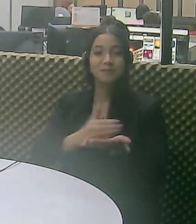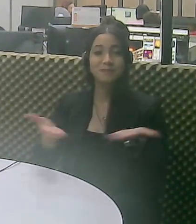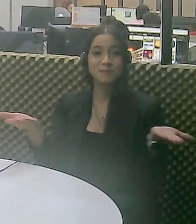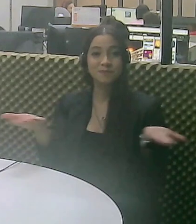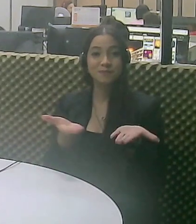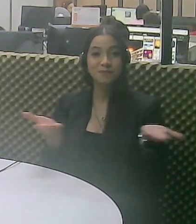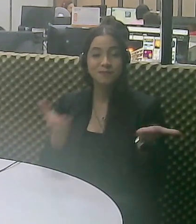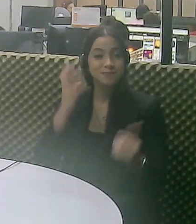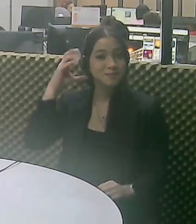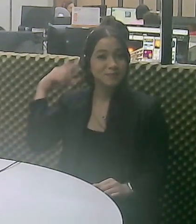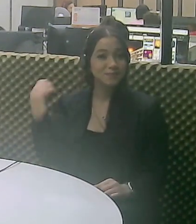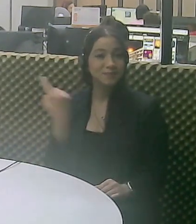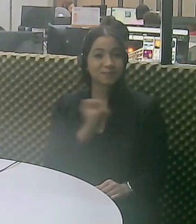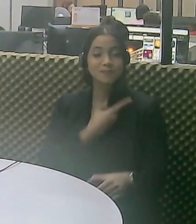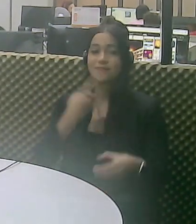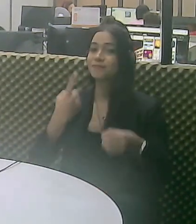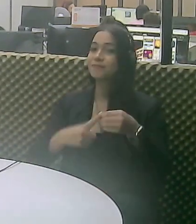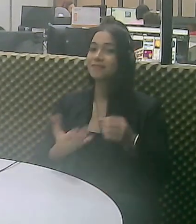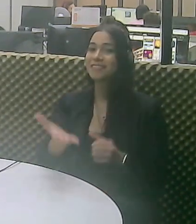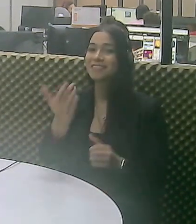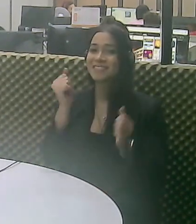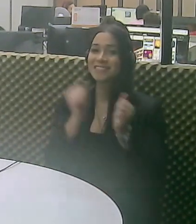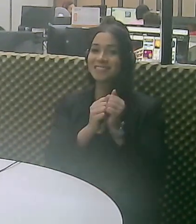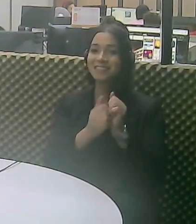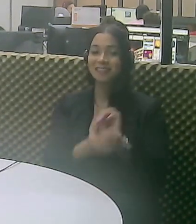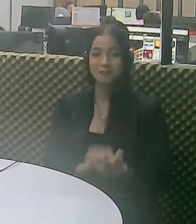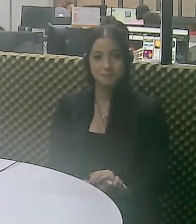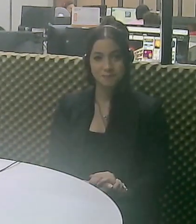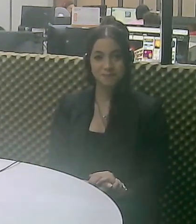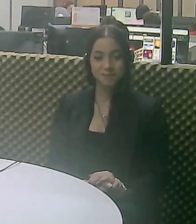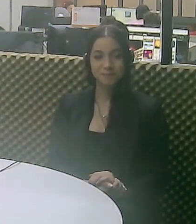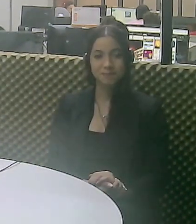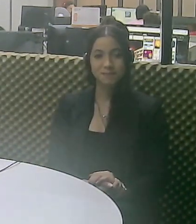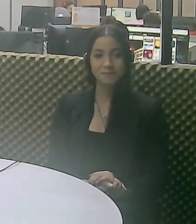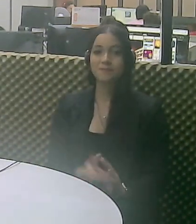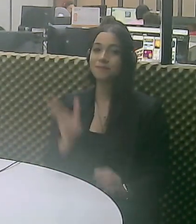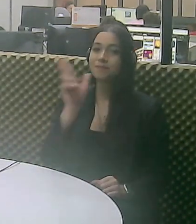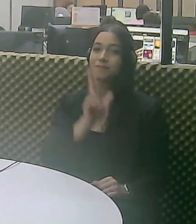partir de agora na Rádio Nossa Cidade. Vem com a gente!